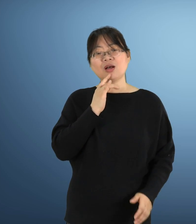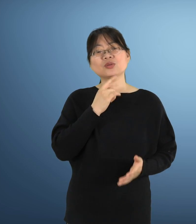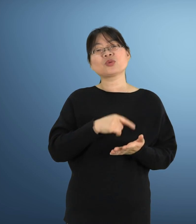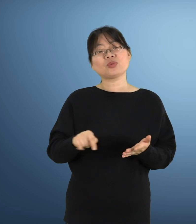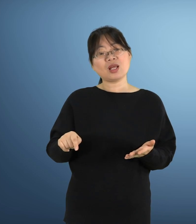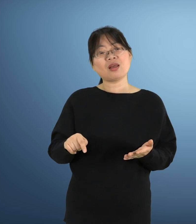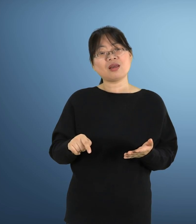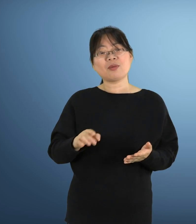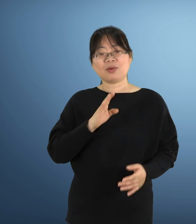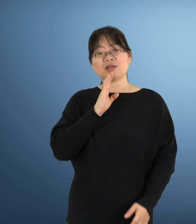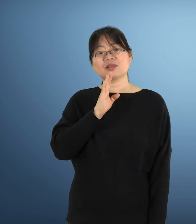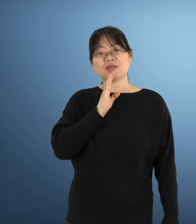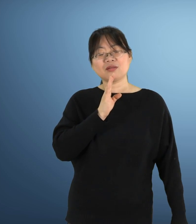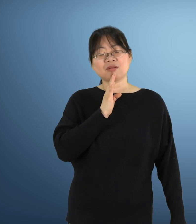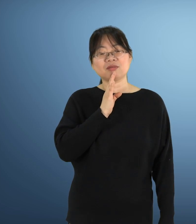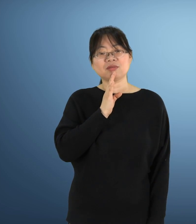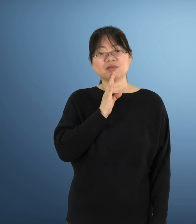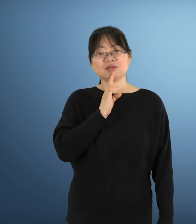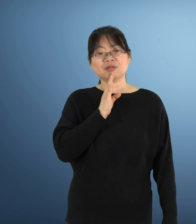이건 분명합니다.